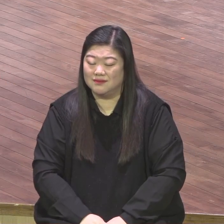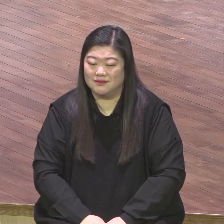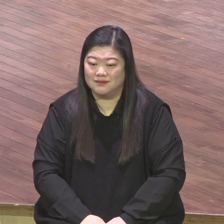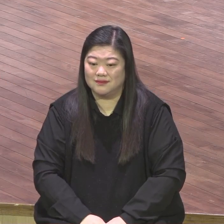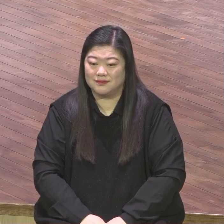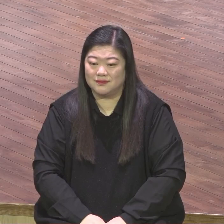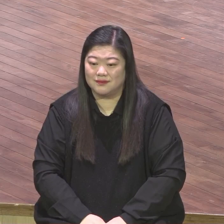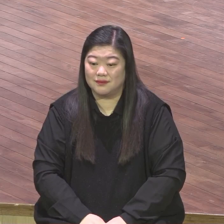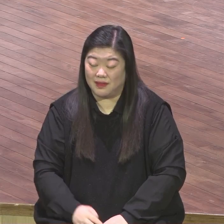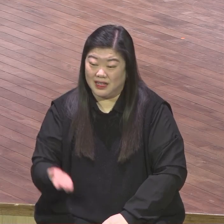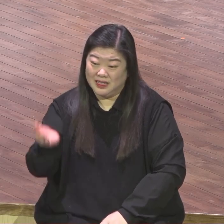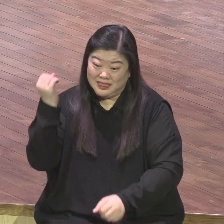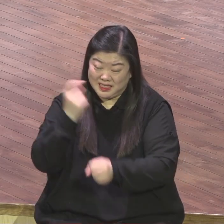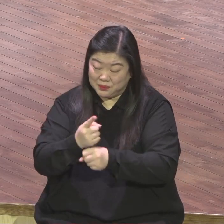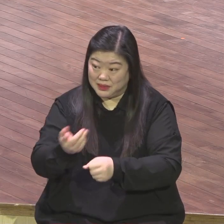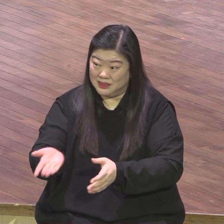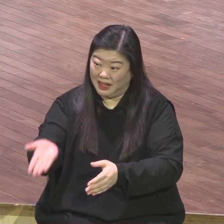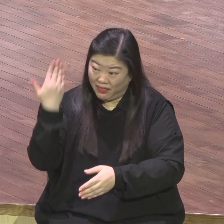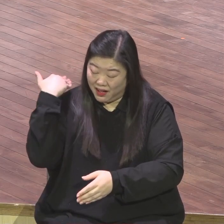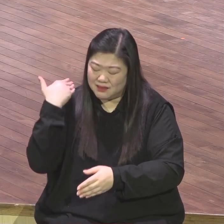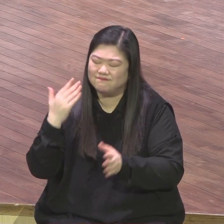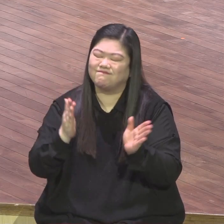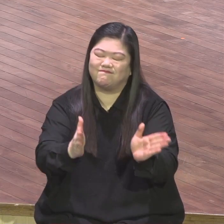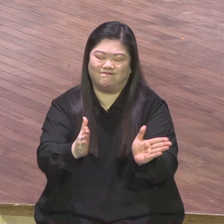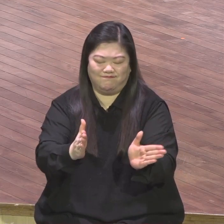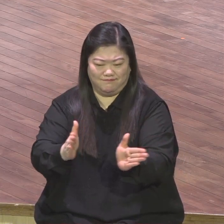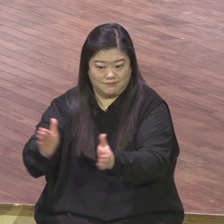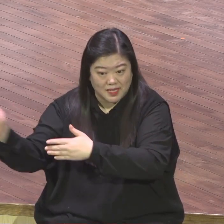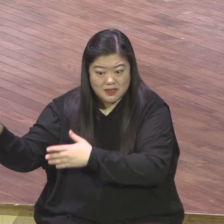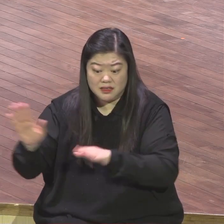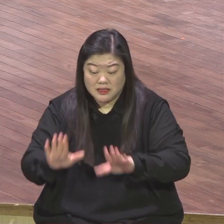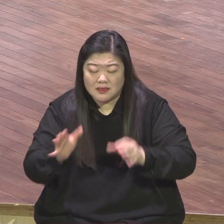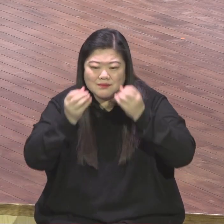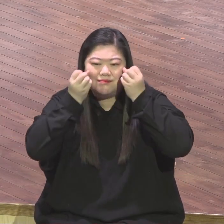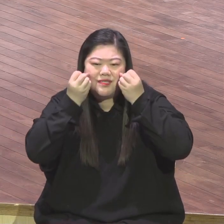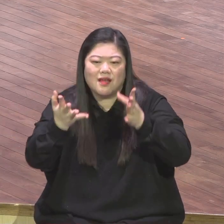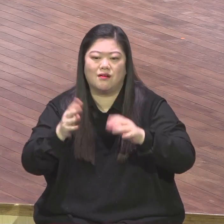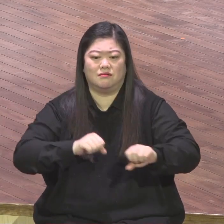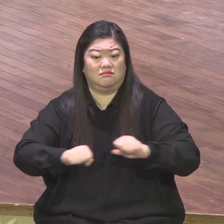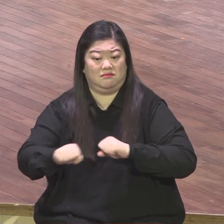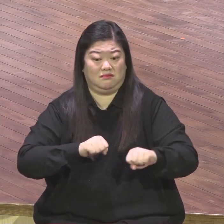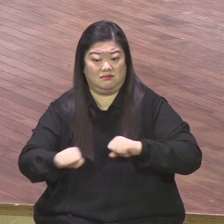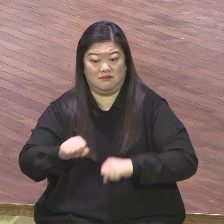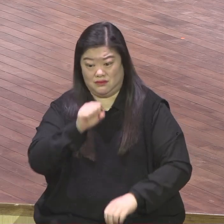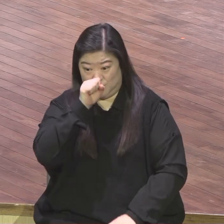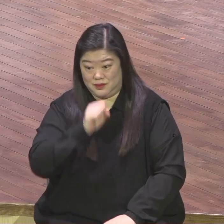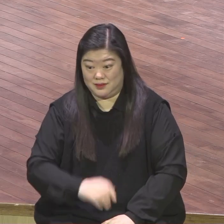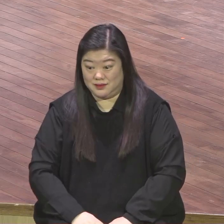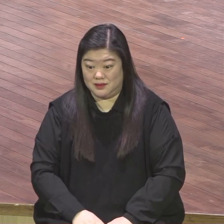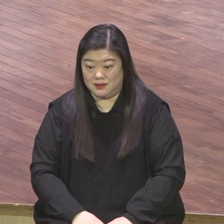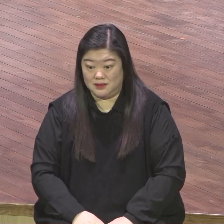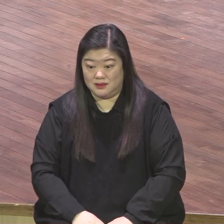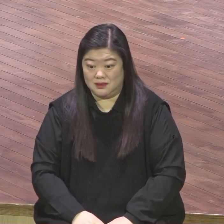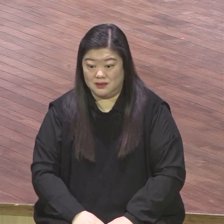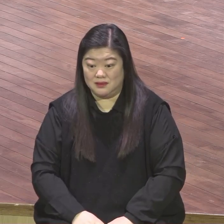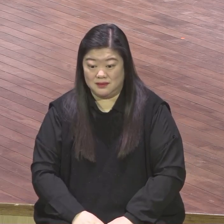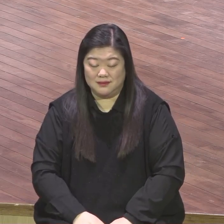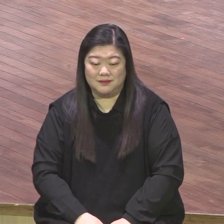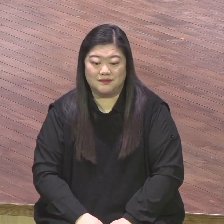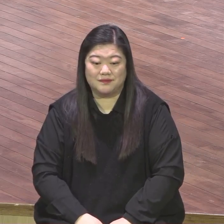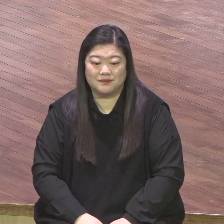잊어버리고. 아멘. 이전 것은 지나갔으니 보라 새 것이 되었도다. 이전 것 지나갔다니까요. 이전